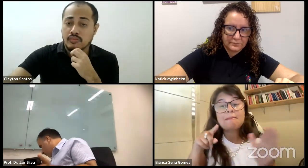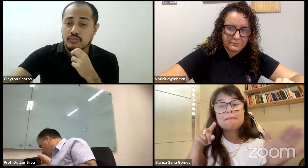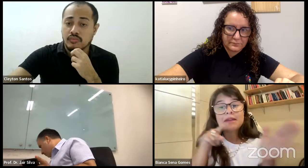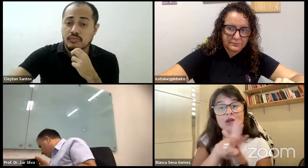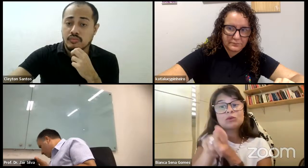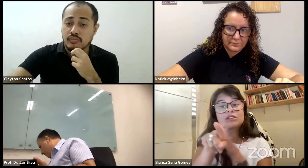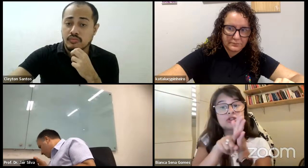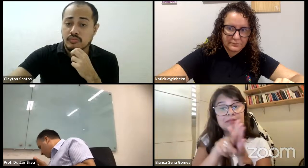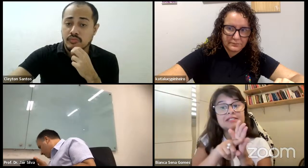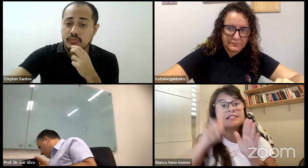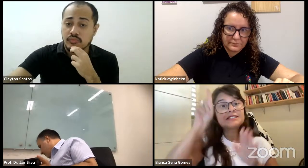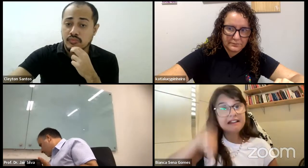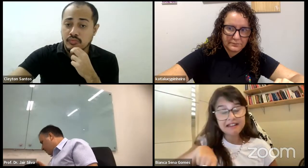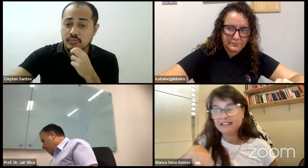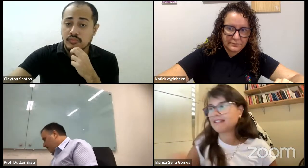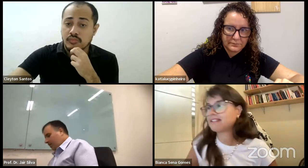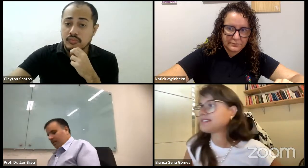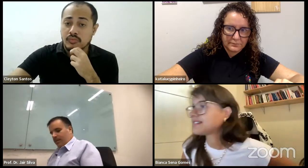tá?